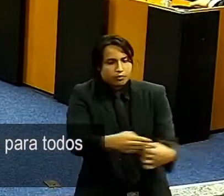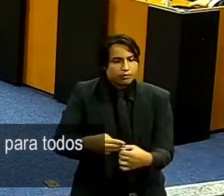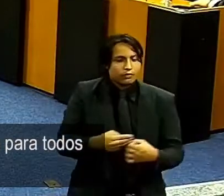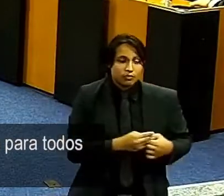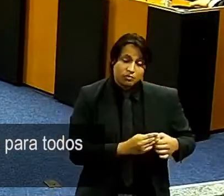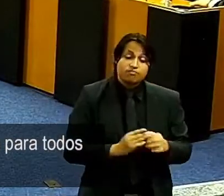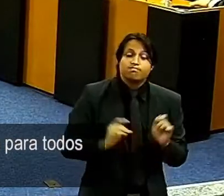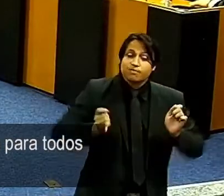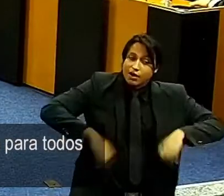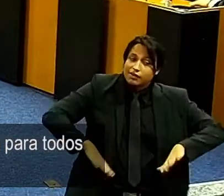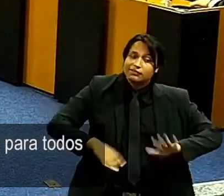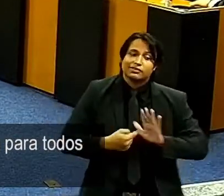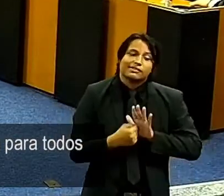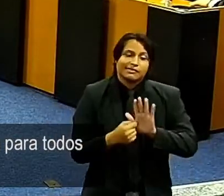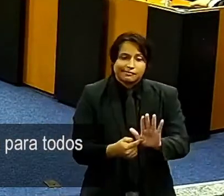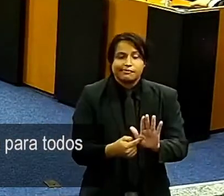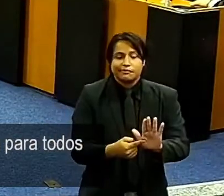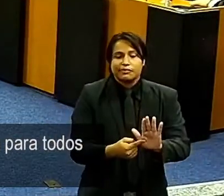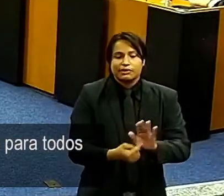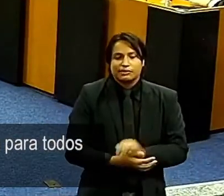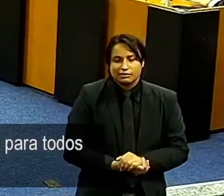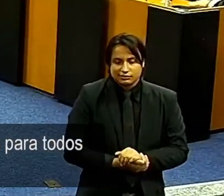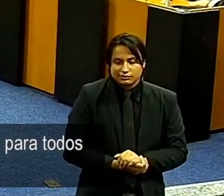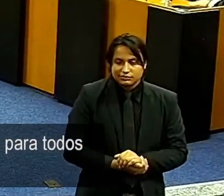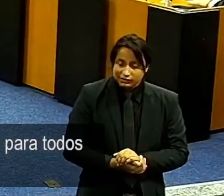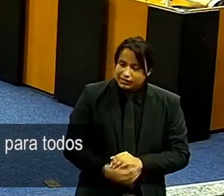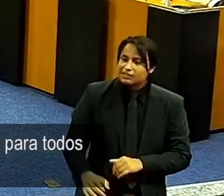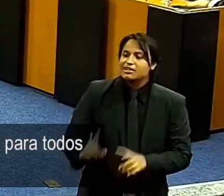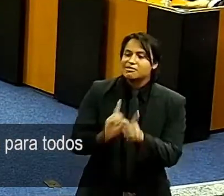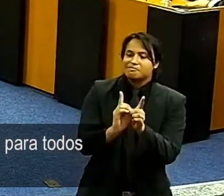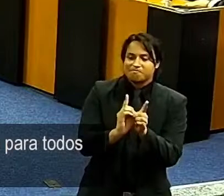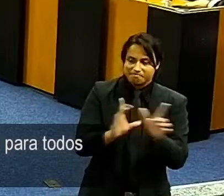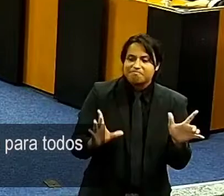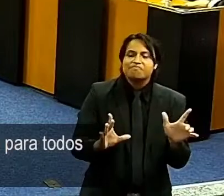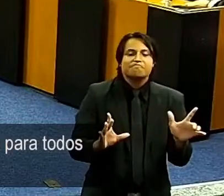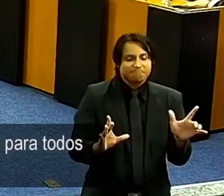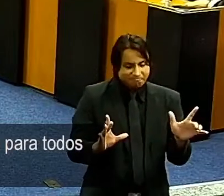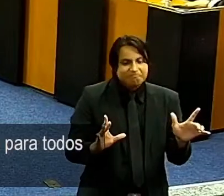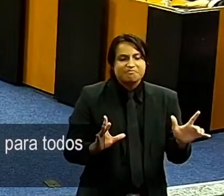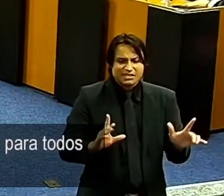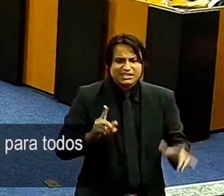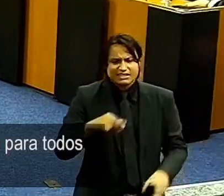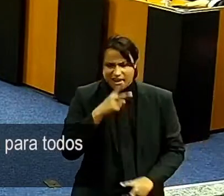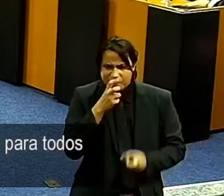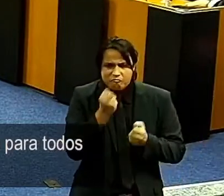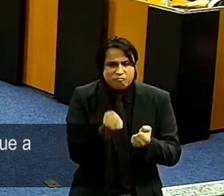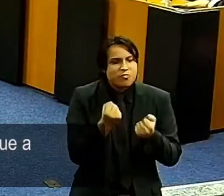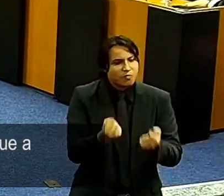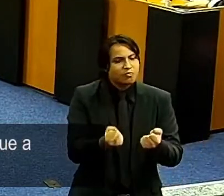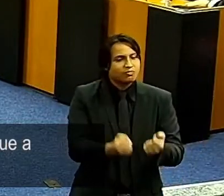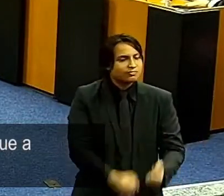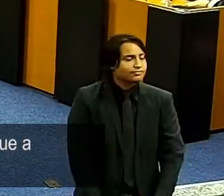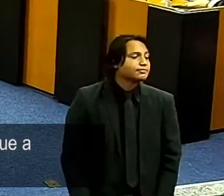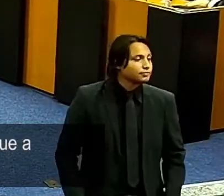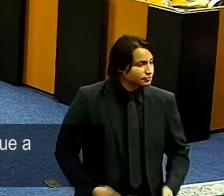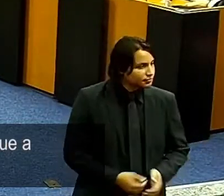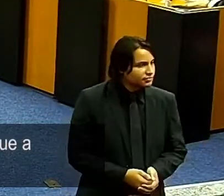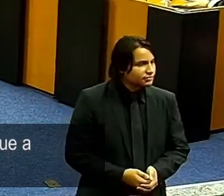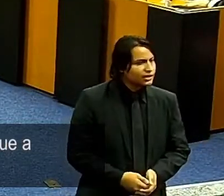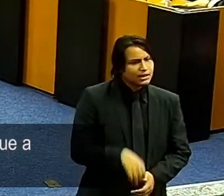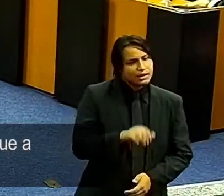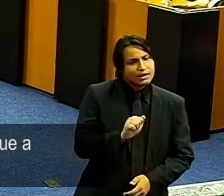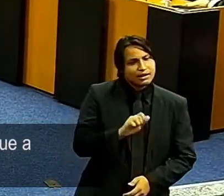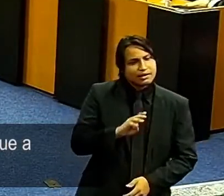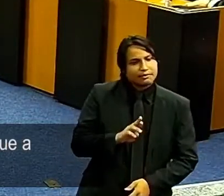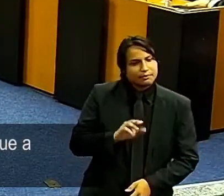Talvez um sinal de que a democracia ela está fortalecida a dizia Abrão